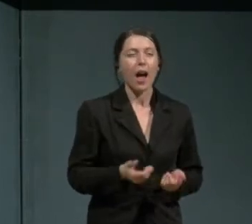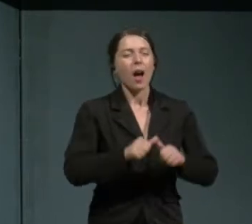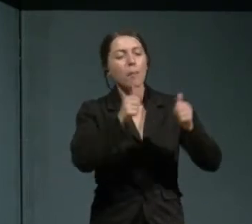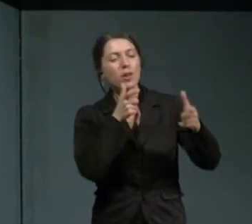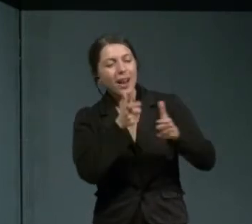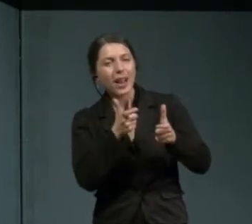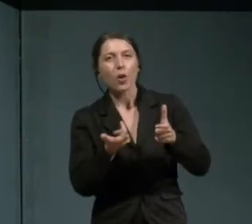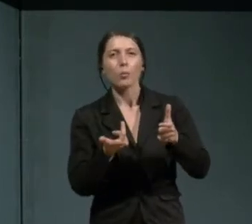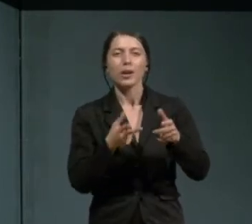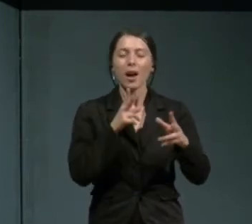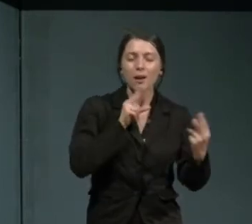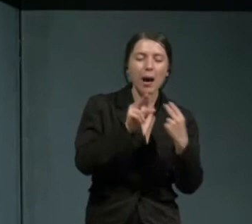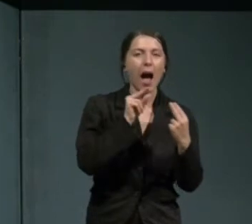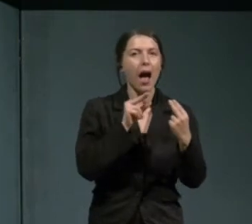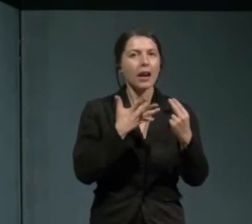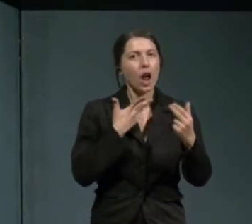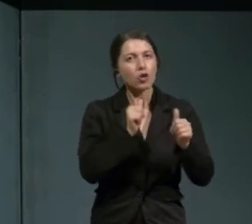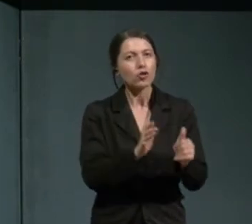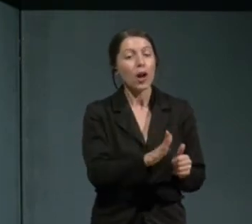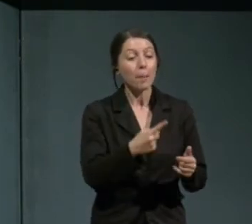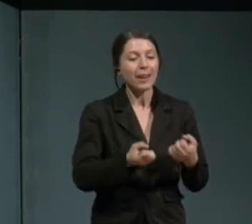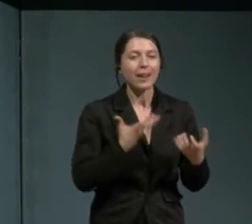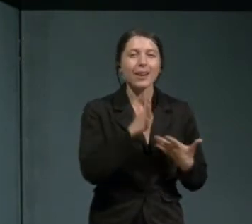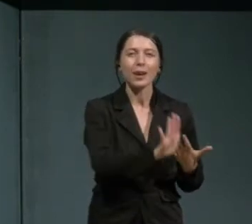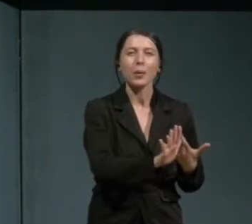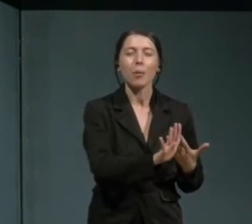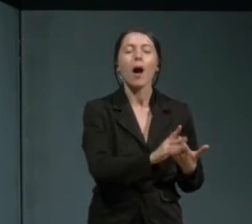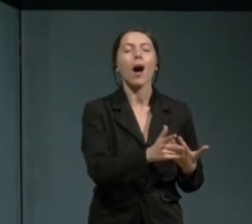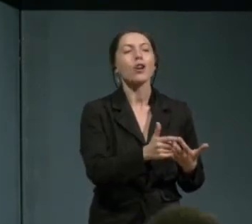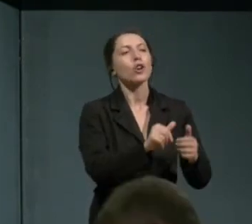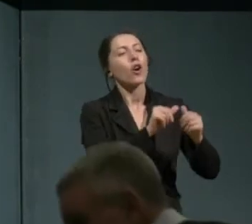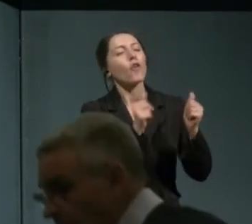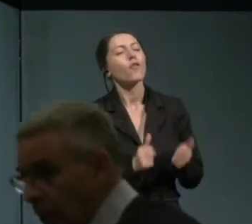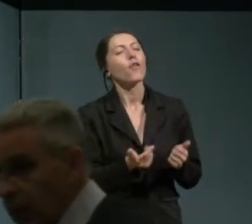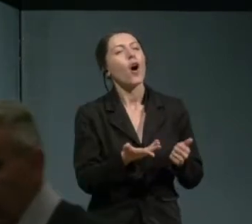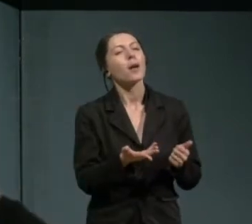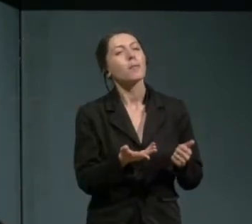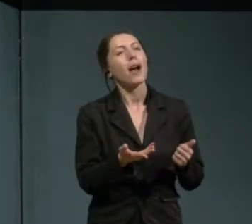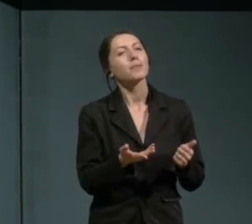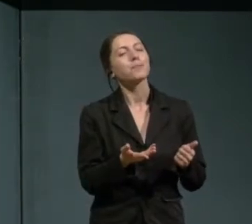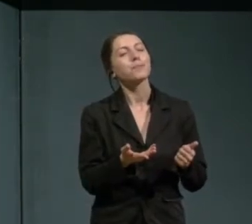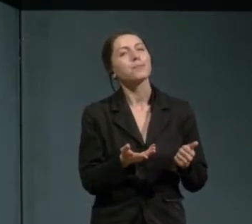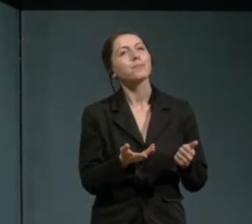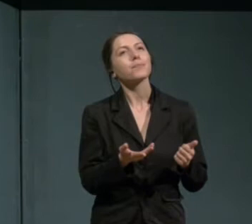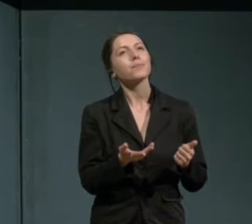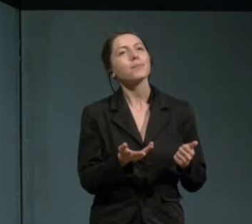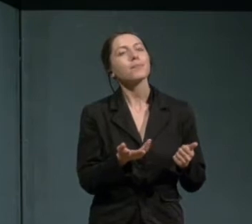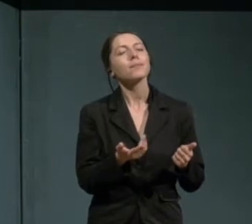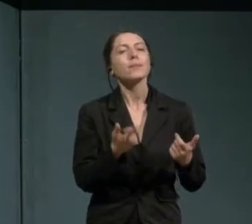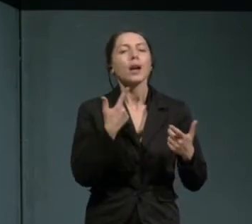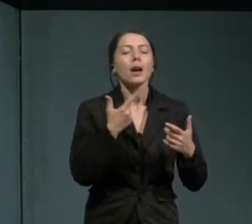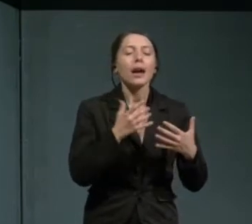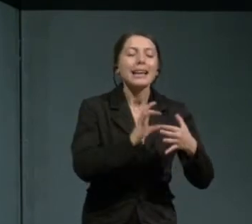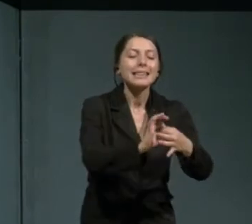comunicare per parlarsi e questo linguaggio che crea una sorta di che diventa il cemento della